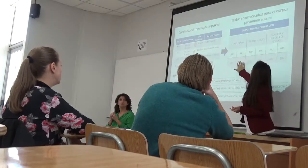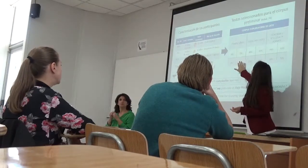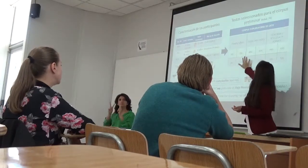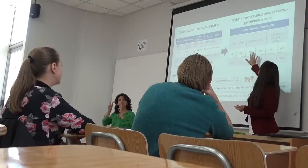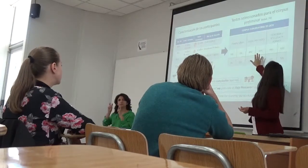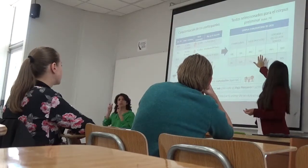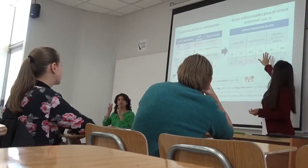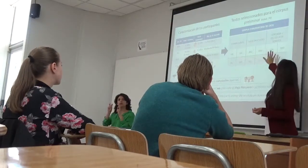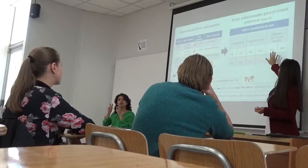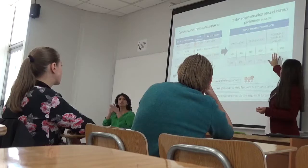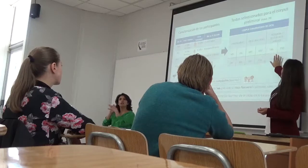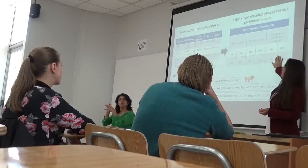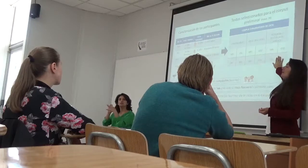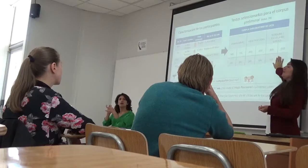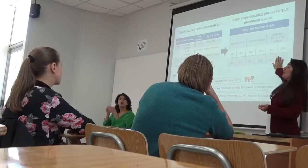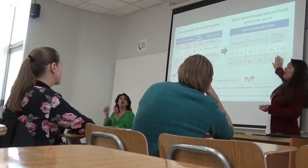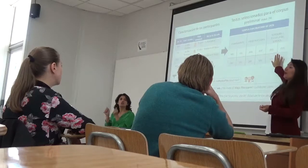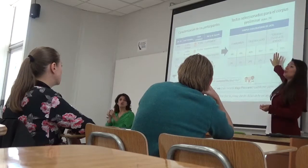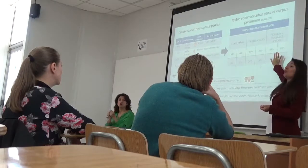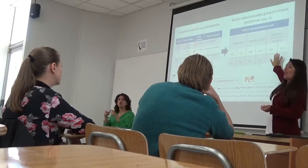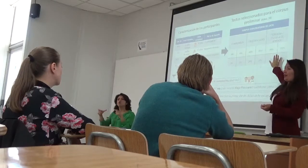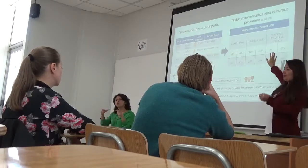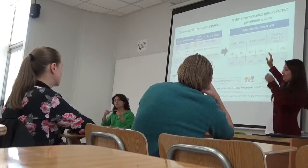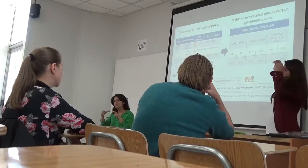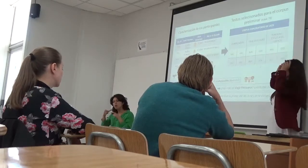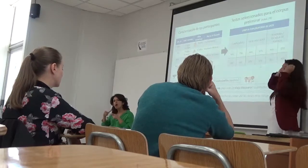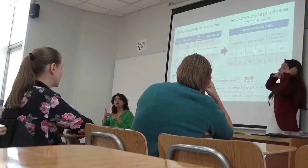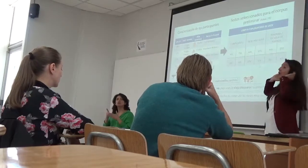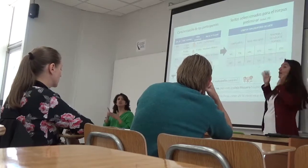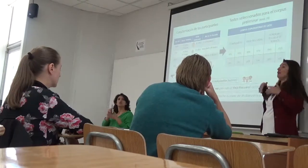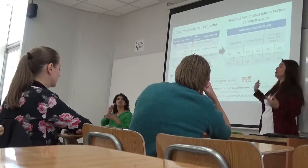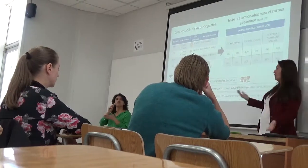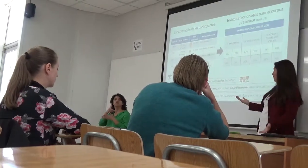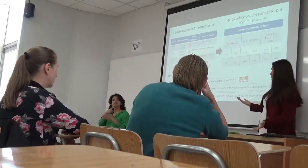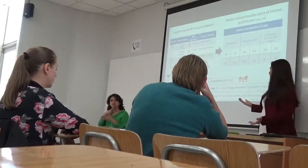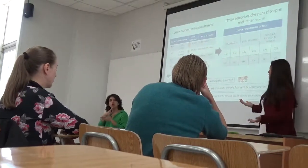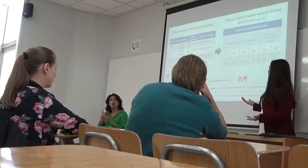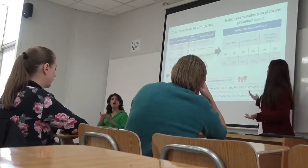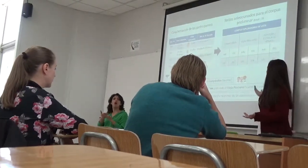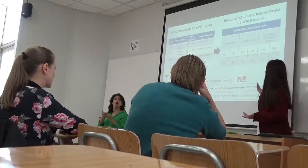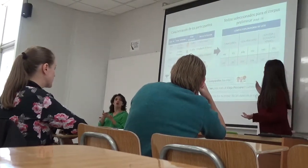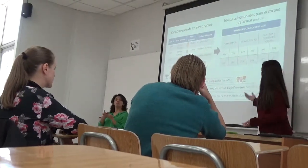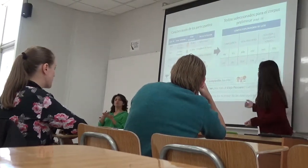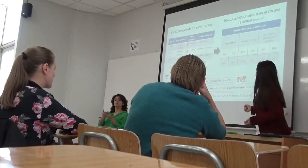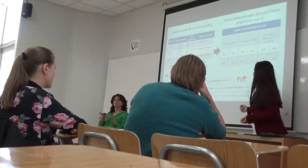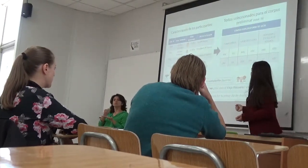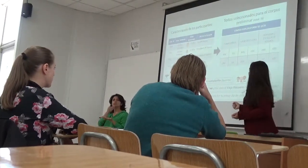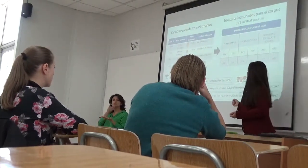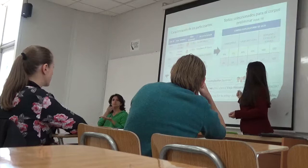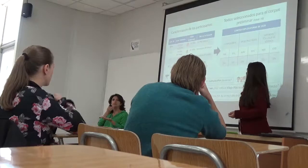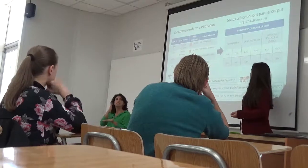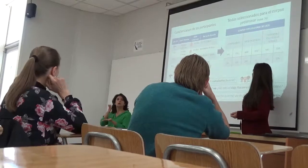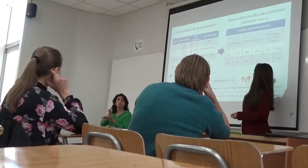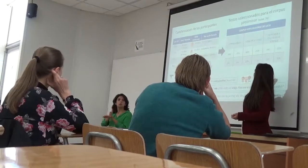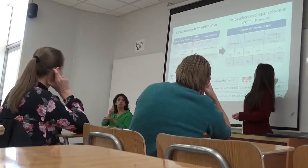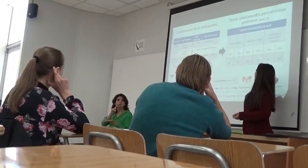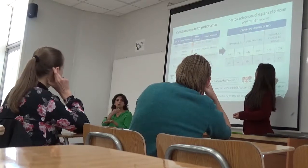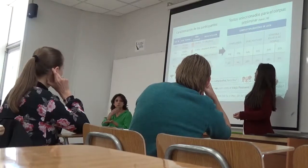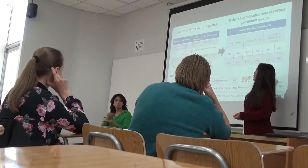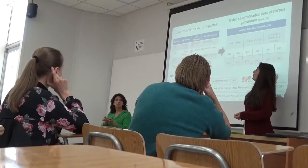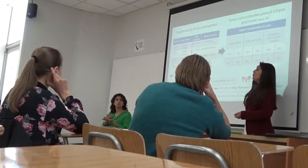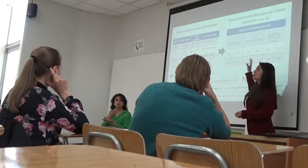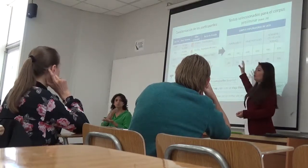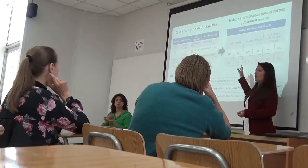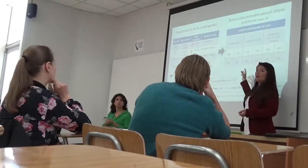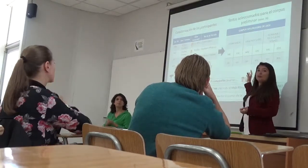relativas a cumpleaños, viejo pascuero y sordera, o bien escuelas de sordos. Lo voy a explicar ahora. Por lo tanto,